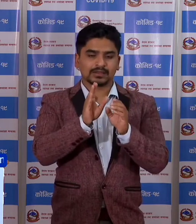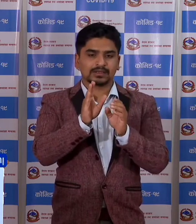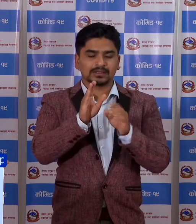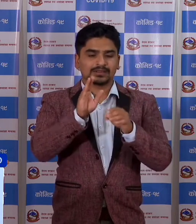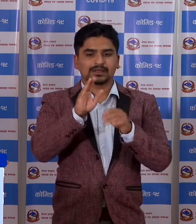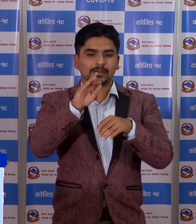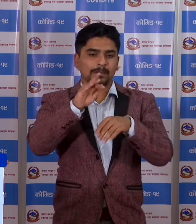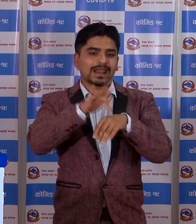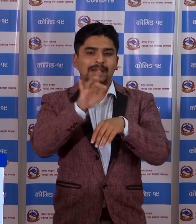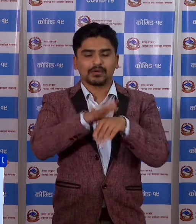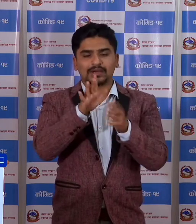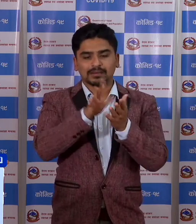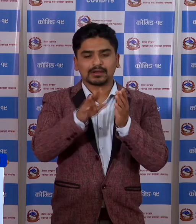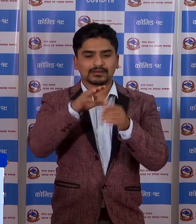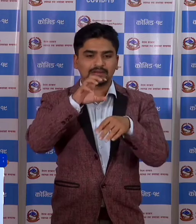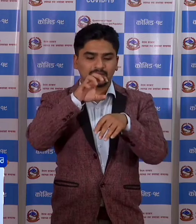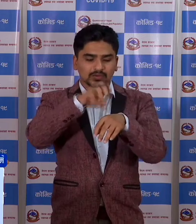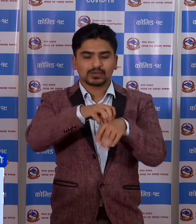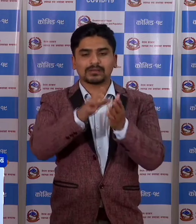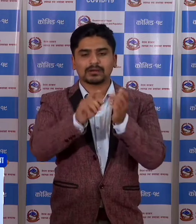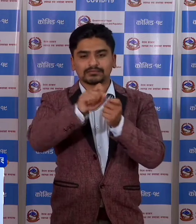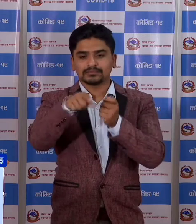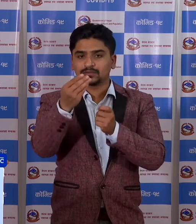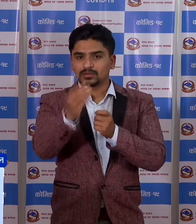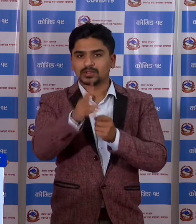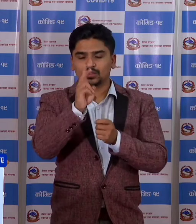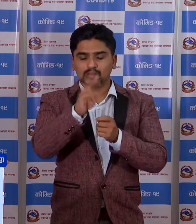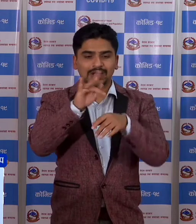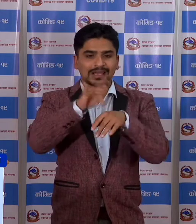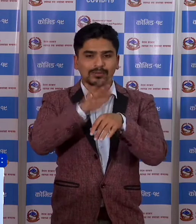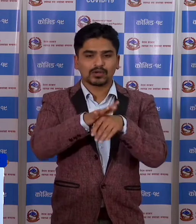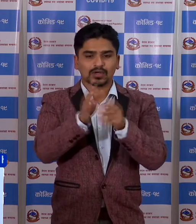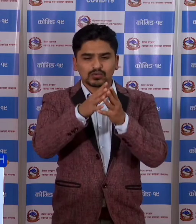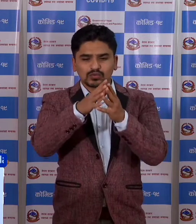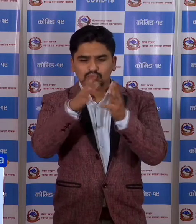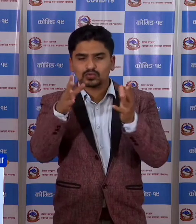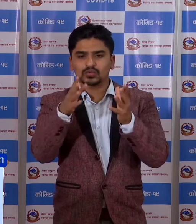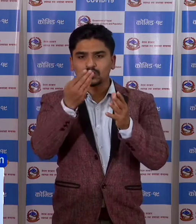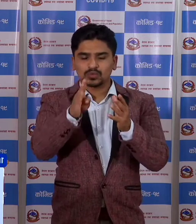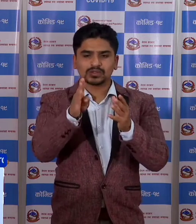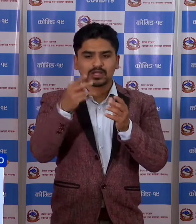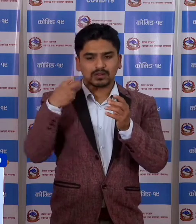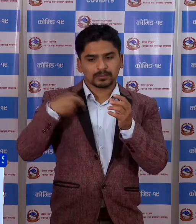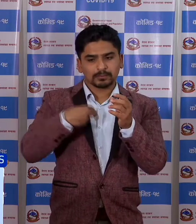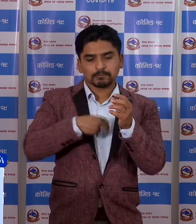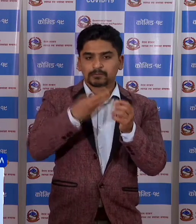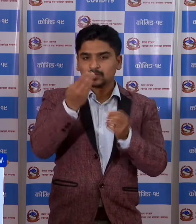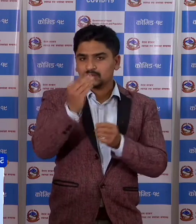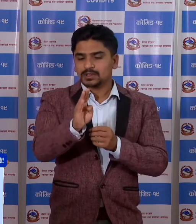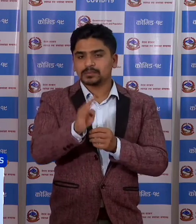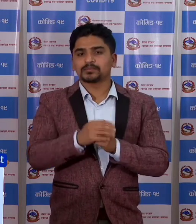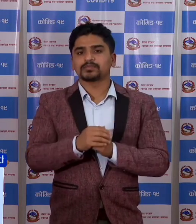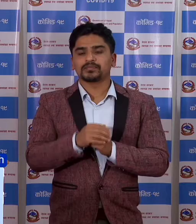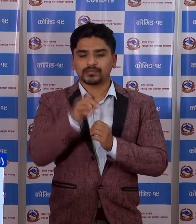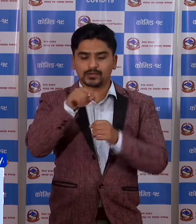एडिस एजिप्टाई जातको एउटा लामखुट्टे टोकाइबाट लाग्ने गर्दछ। यो लामखुट्टे अलि ठूलो आकारको छिर्के मिर्के रङको हुने